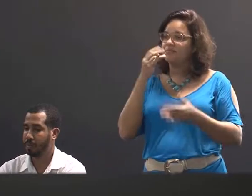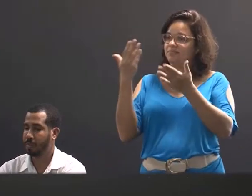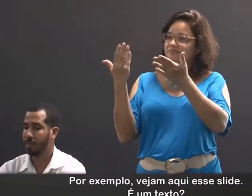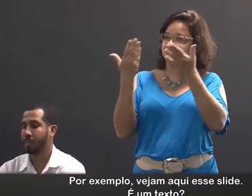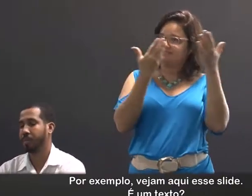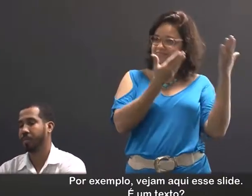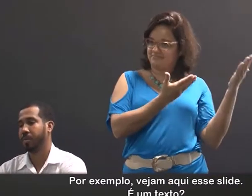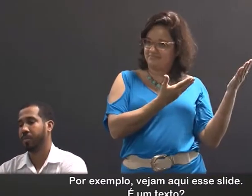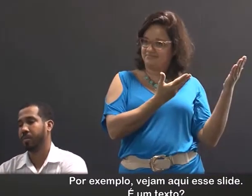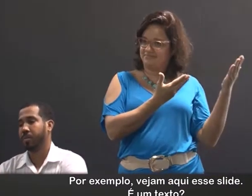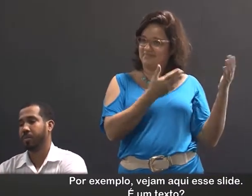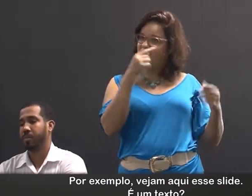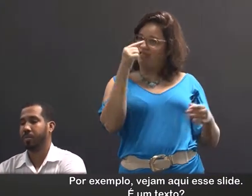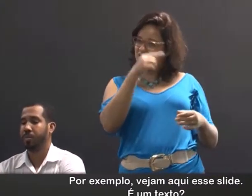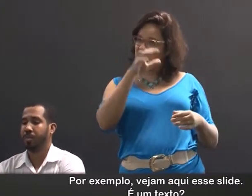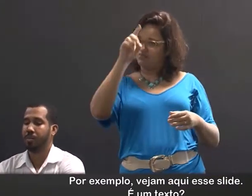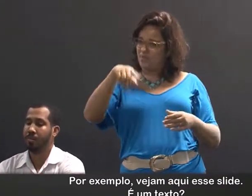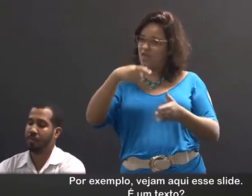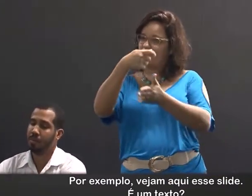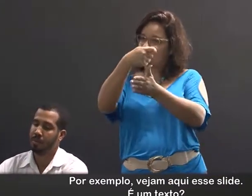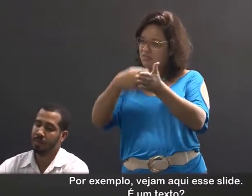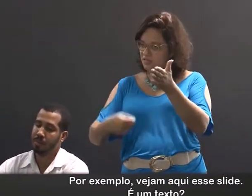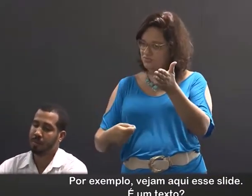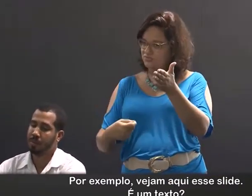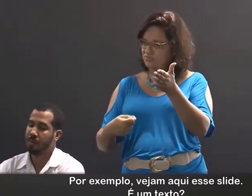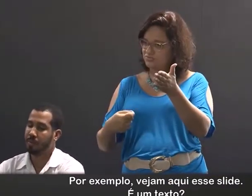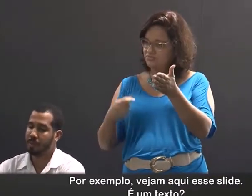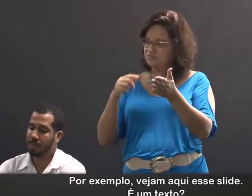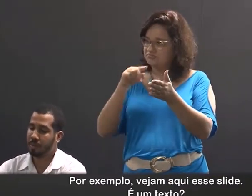Por exemplo, vejam aqui esse slide. É um texto.